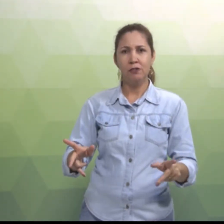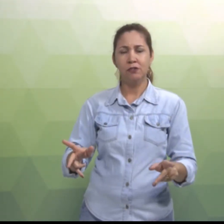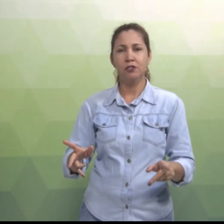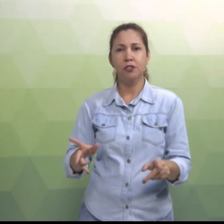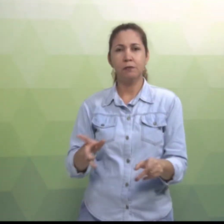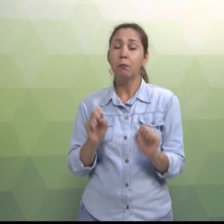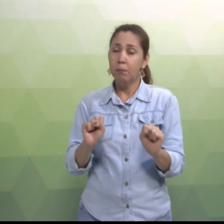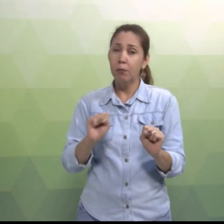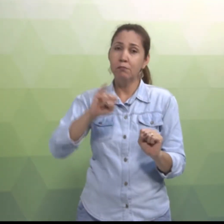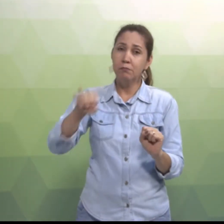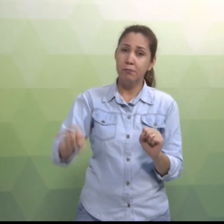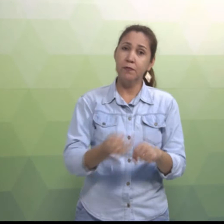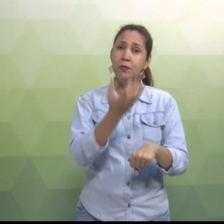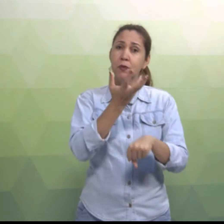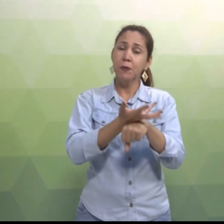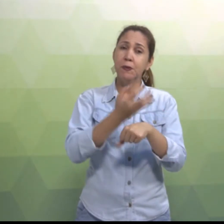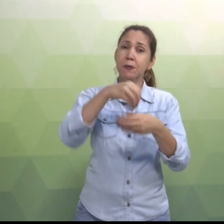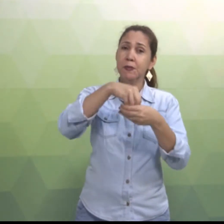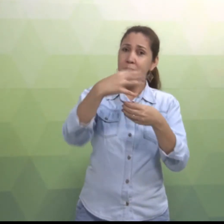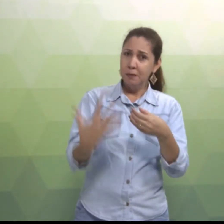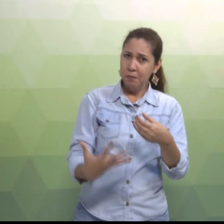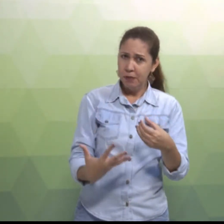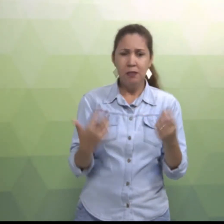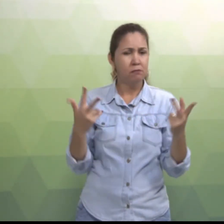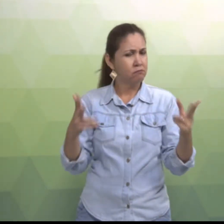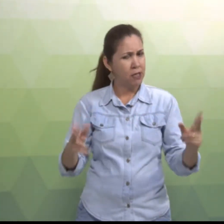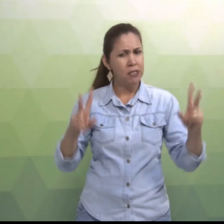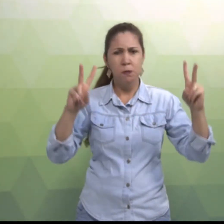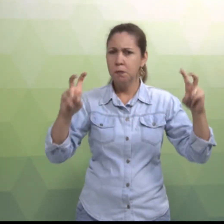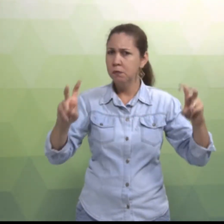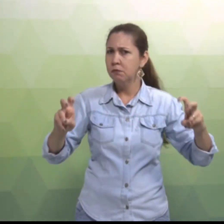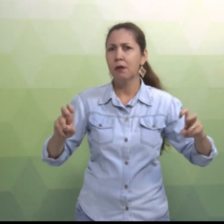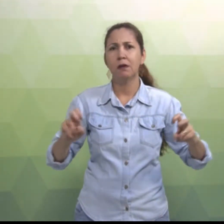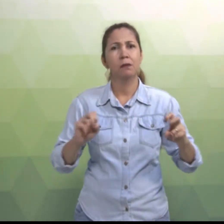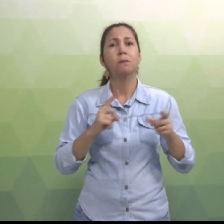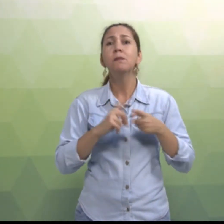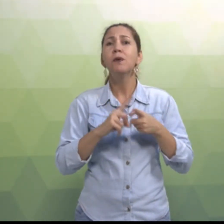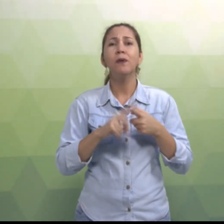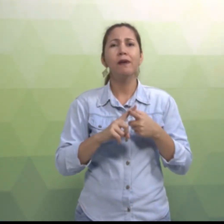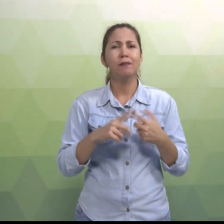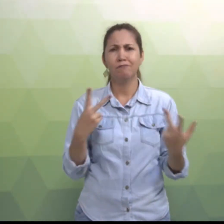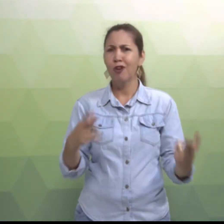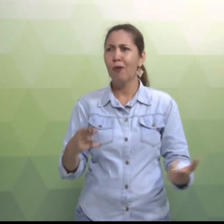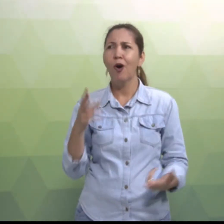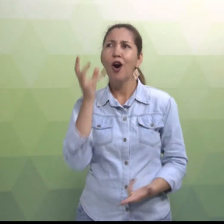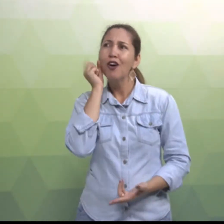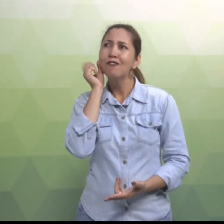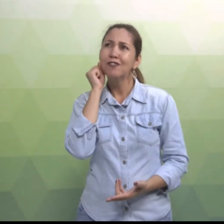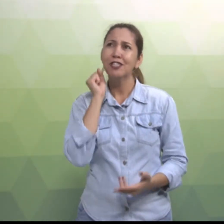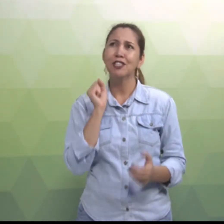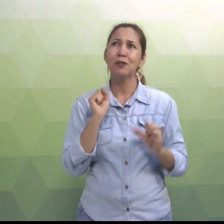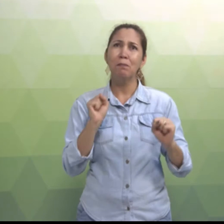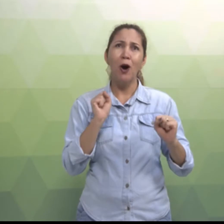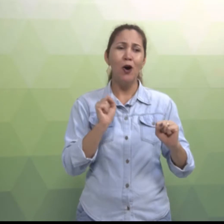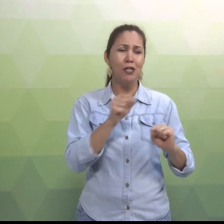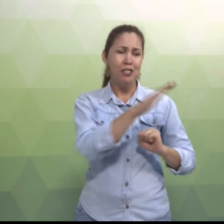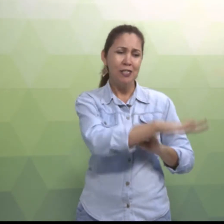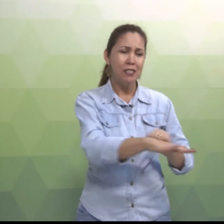diferentes, apesar de o mesmo conteúdo, a mesma disciplina. Porque nós sabemos